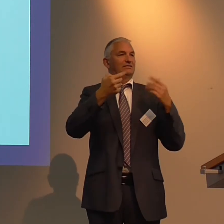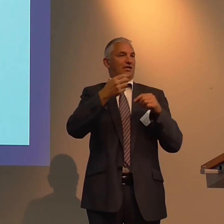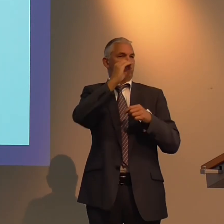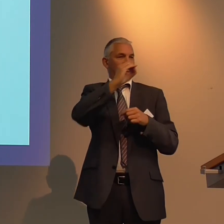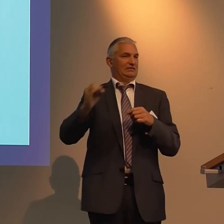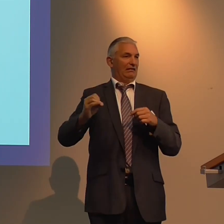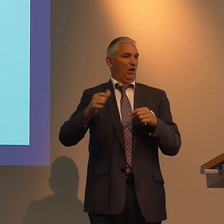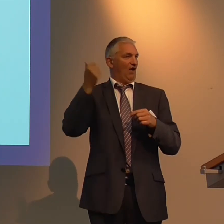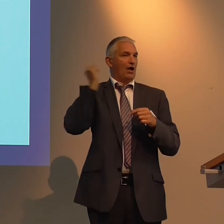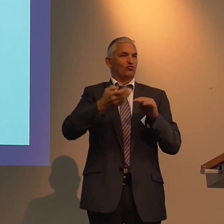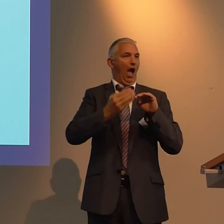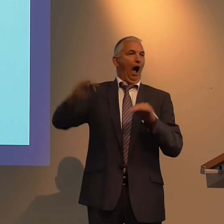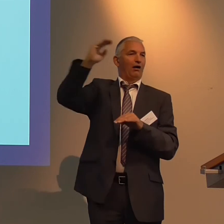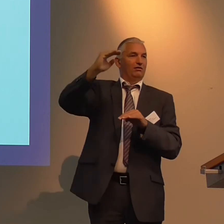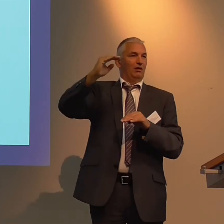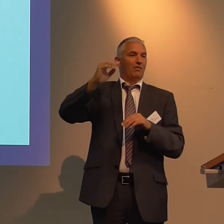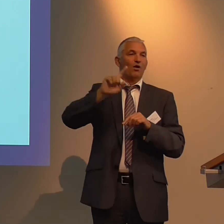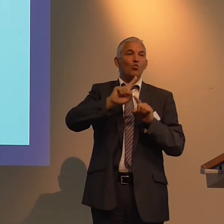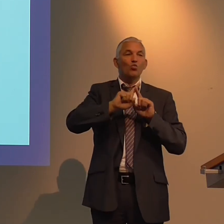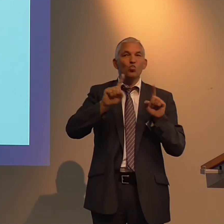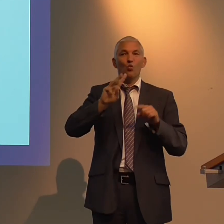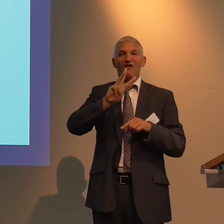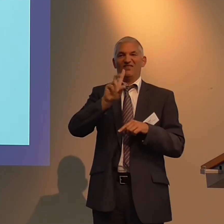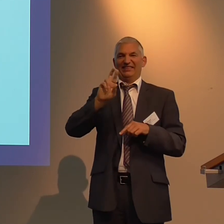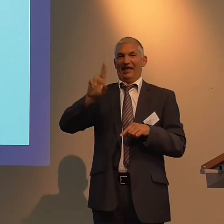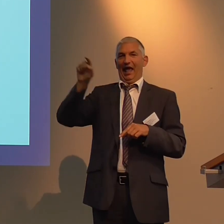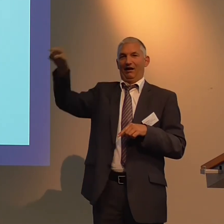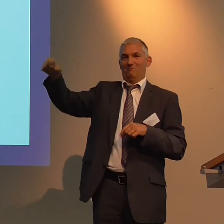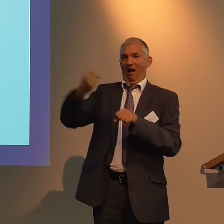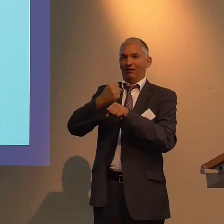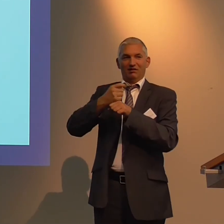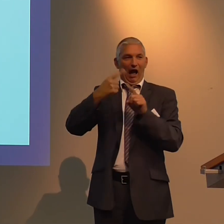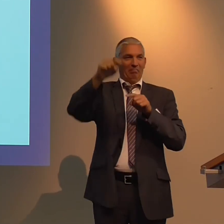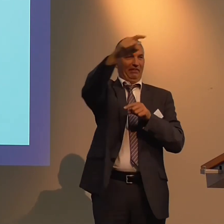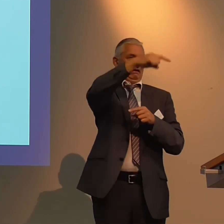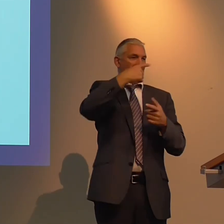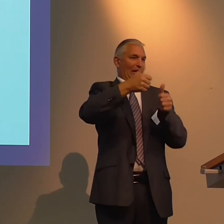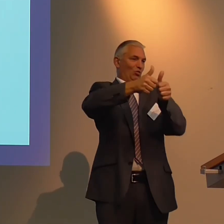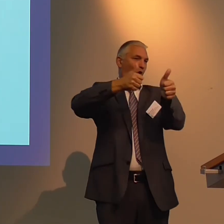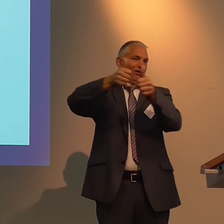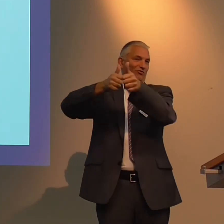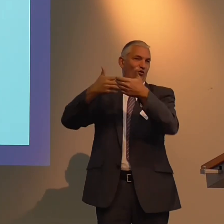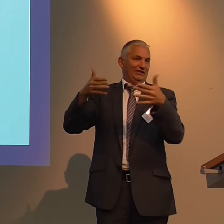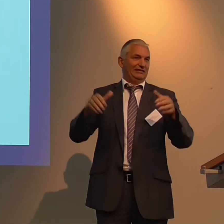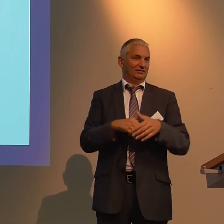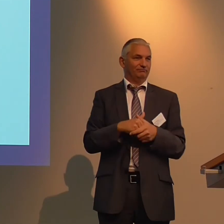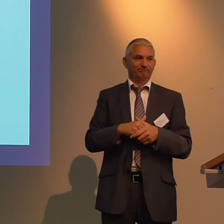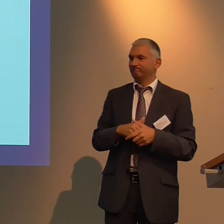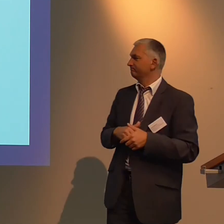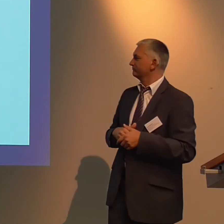von 30% auf 60%. Und das ist auch bewahrheitet worden vom WDR, das hat aber nur der WDR gemacht und die anderen